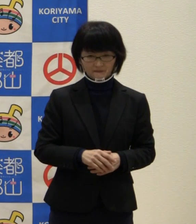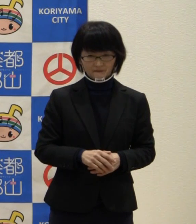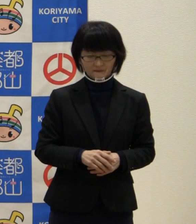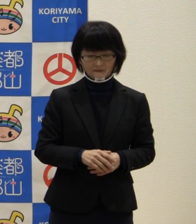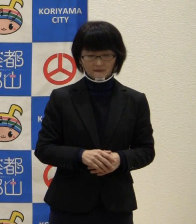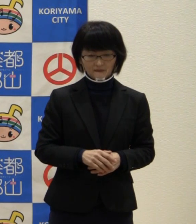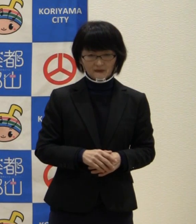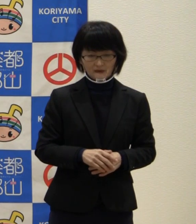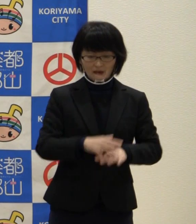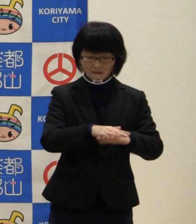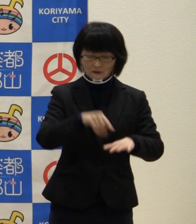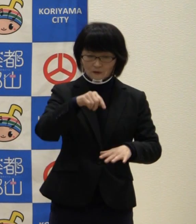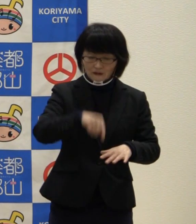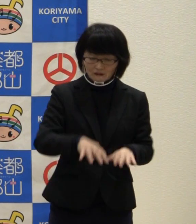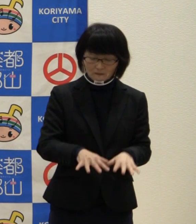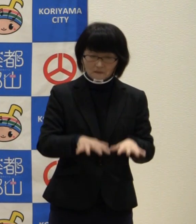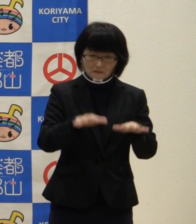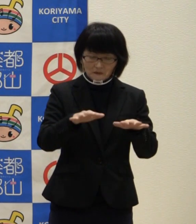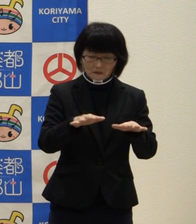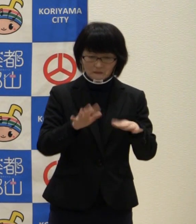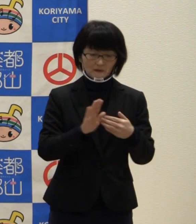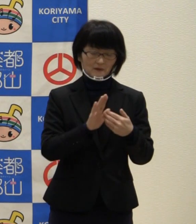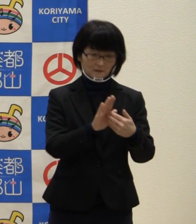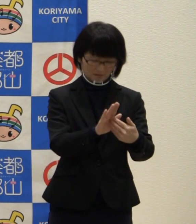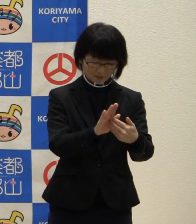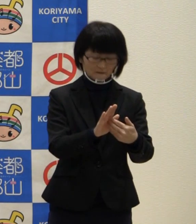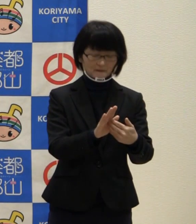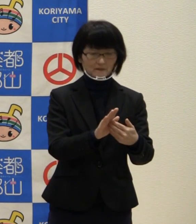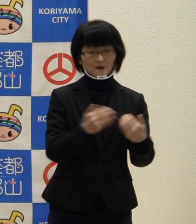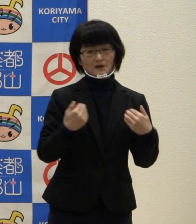ない。でこれは内水被害に備えるための、